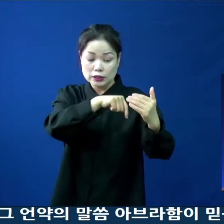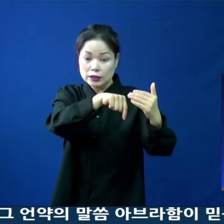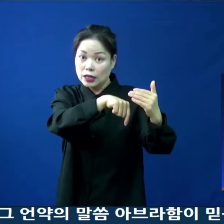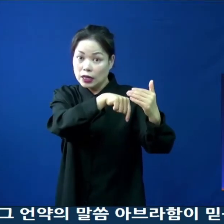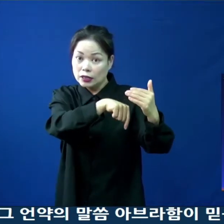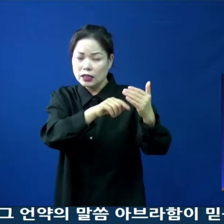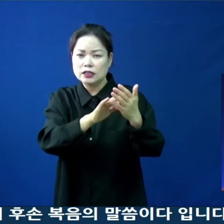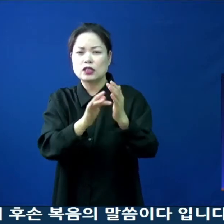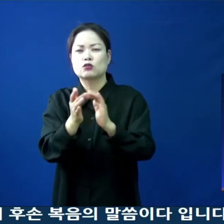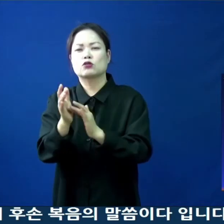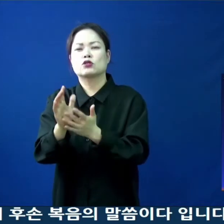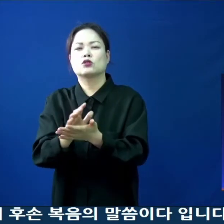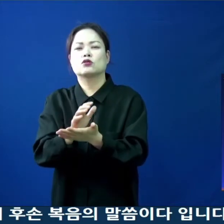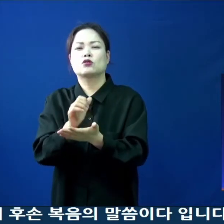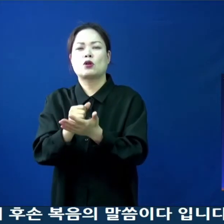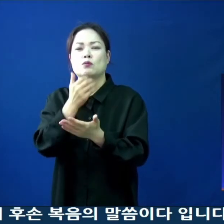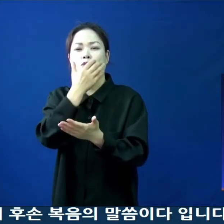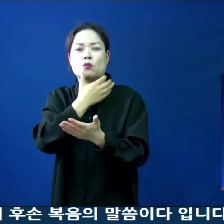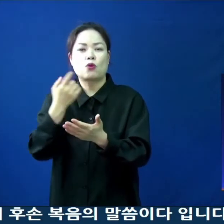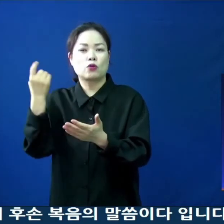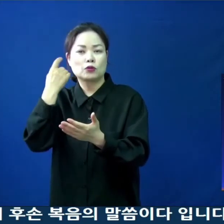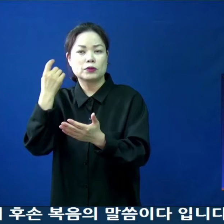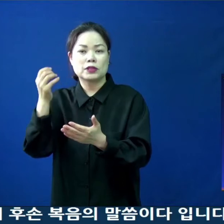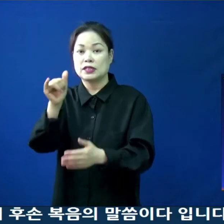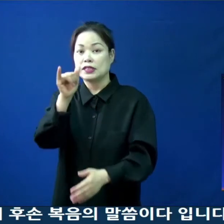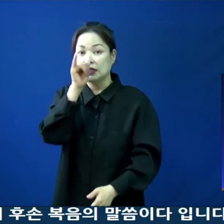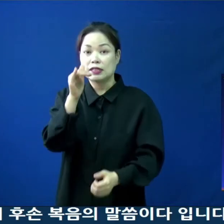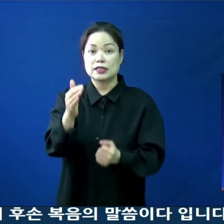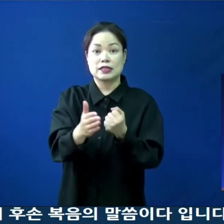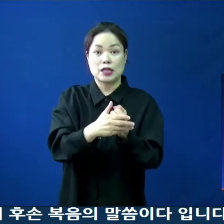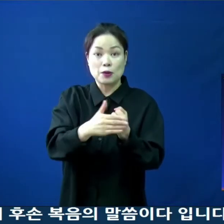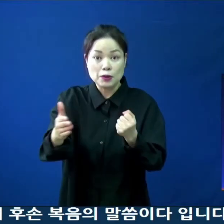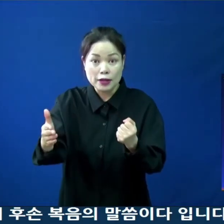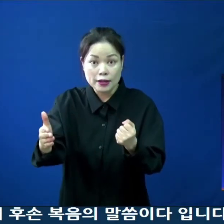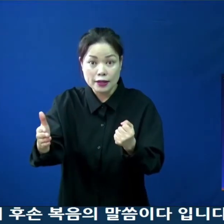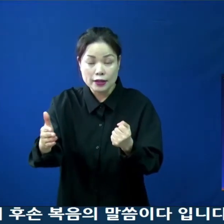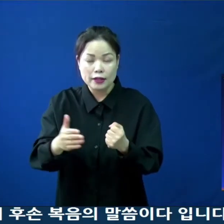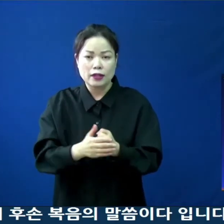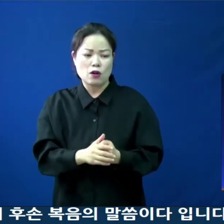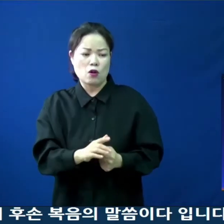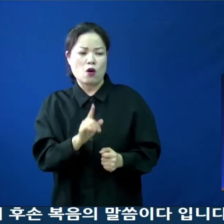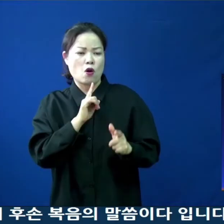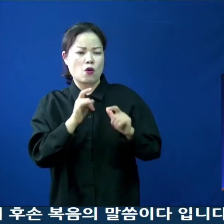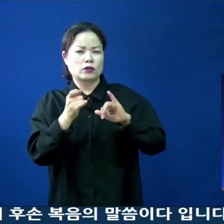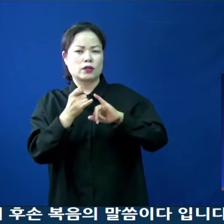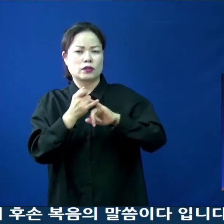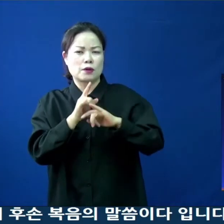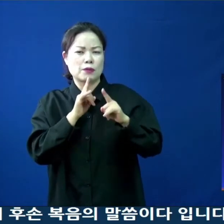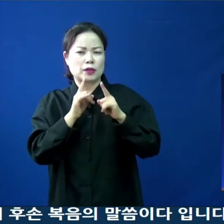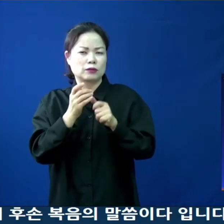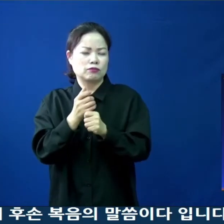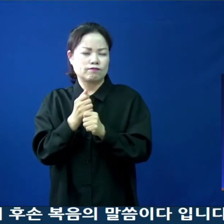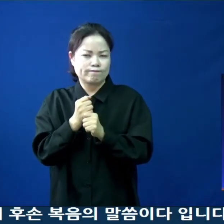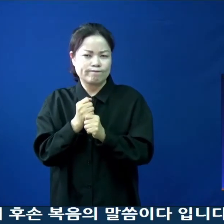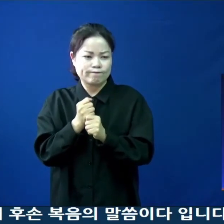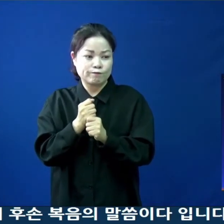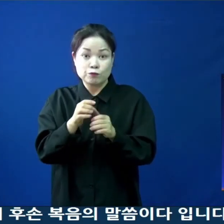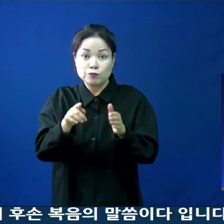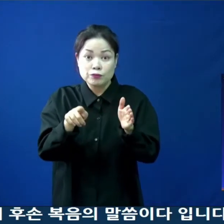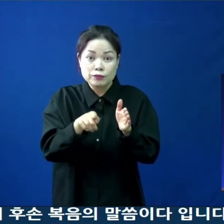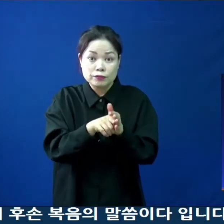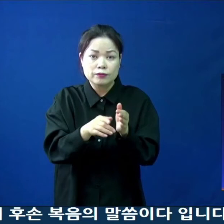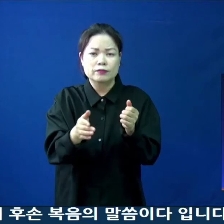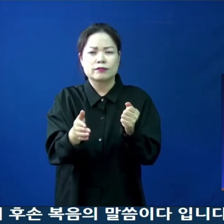안에 예수 그리스도의 복음이 담겨 있기 때문에 그 언약의 말씀을 붙잡으니까,